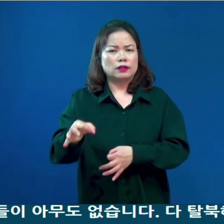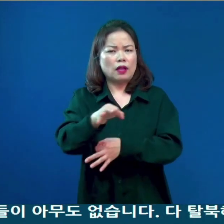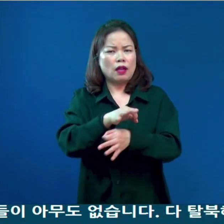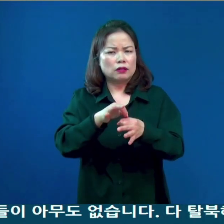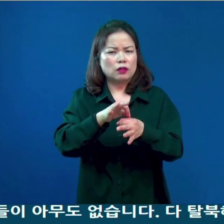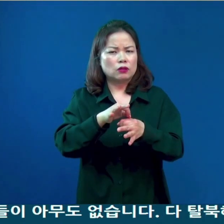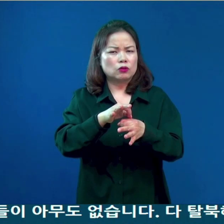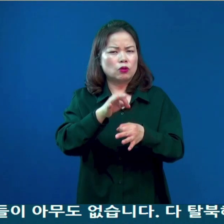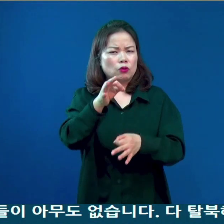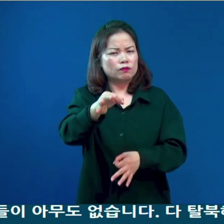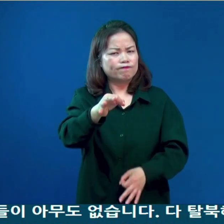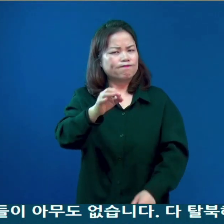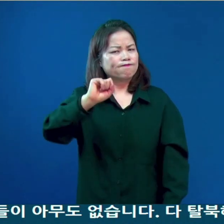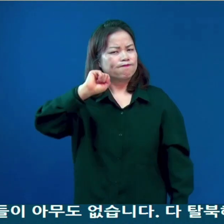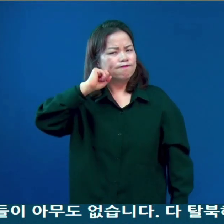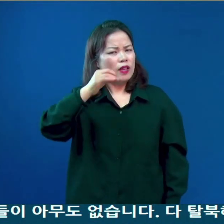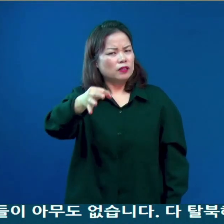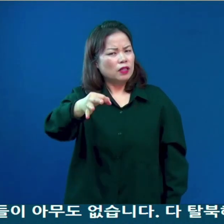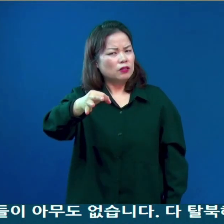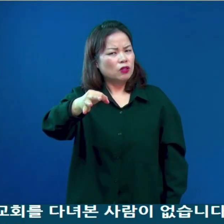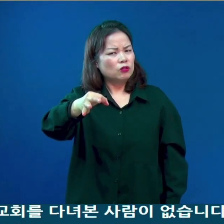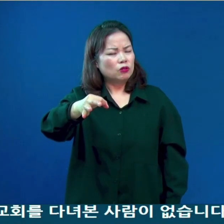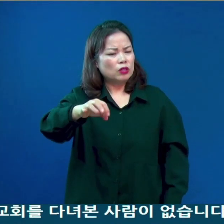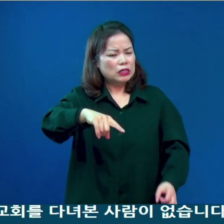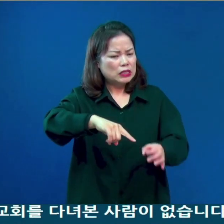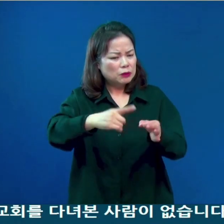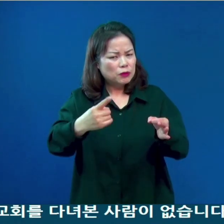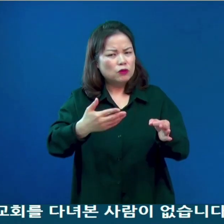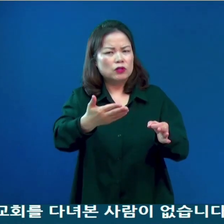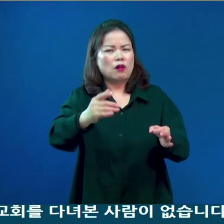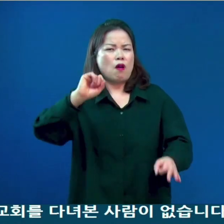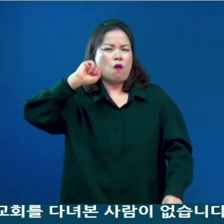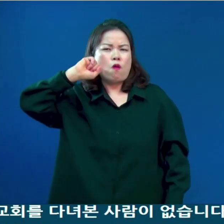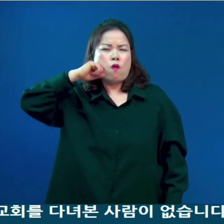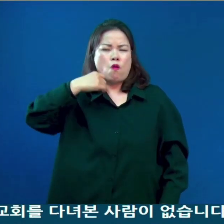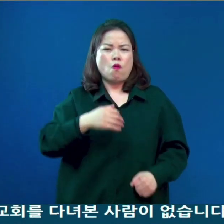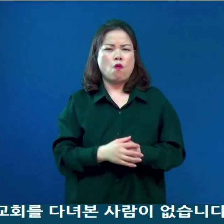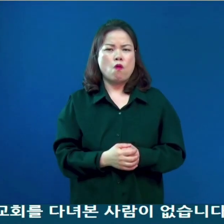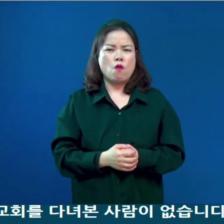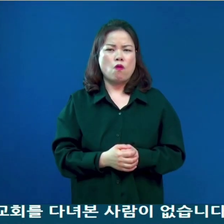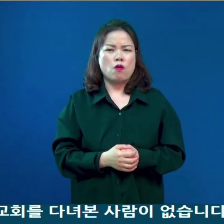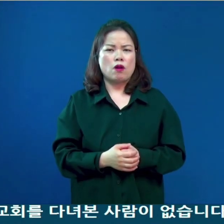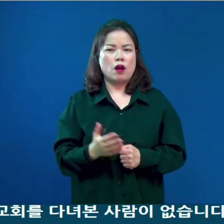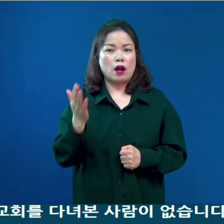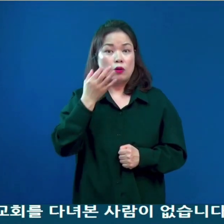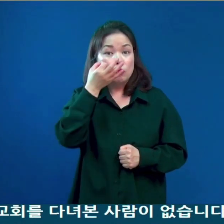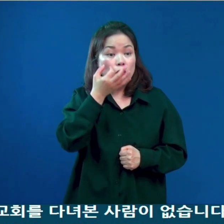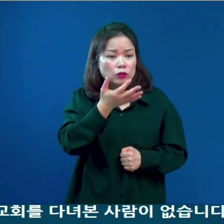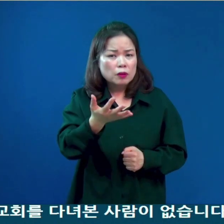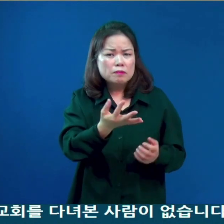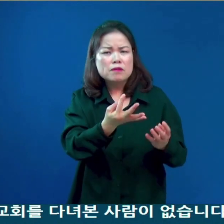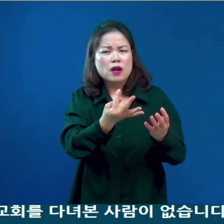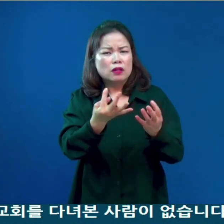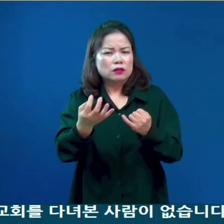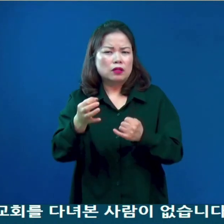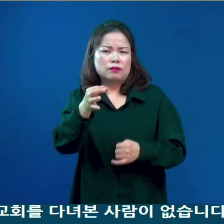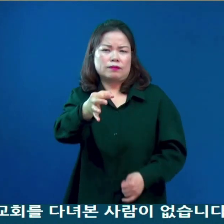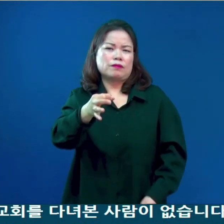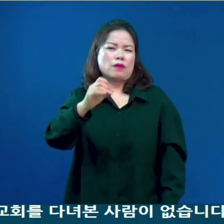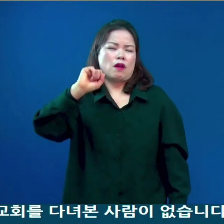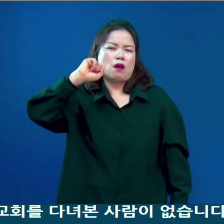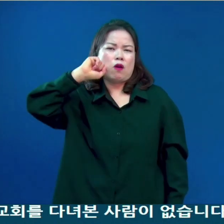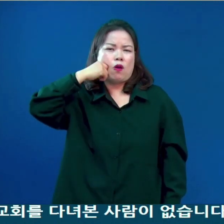재정적으로 탈북민들이 아직까지 11조를 한다? 잘 어렵습니다. 해도 아까 보였듯이 많은 것들을 할 수가